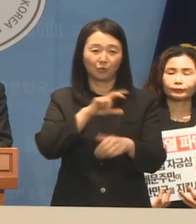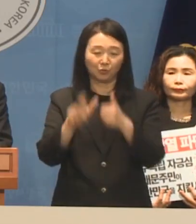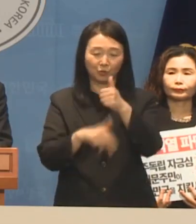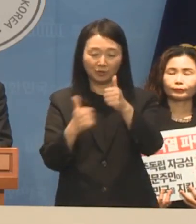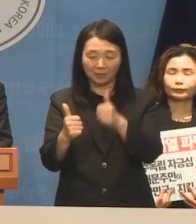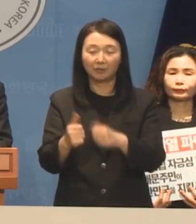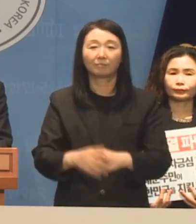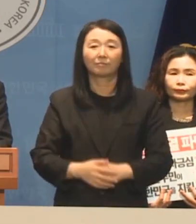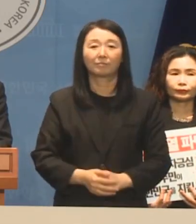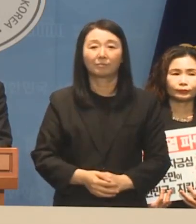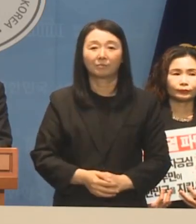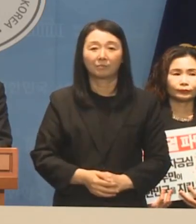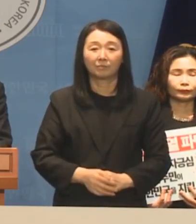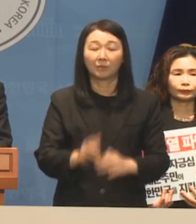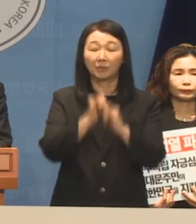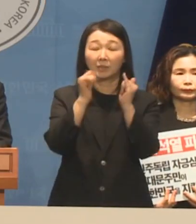주셨습니다.